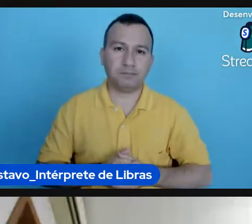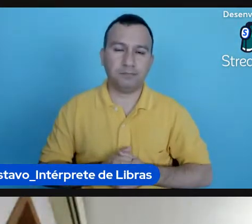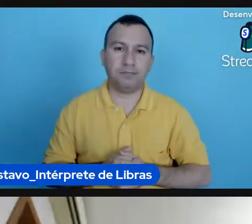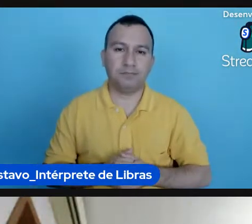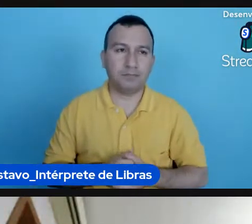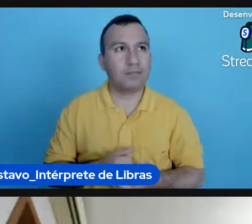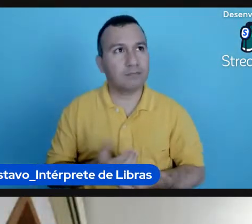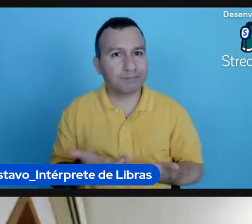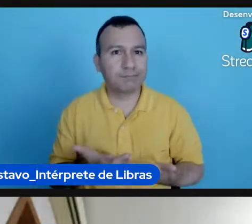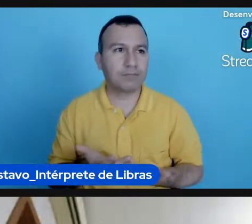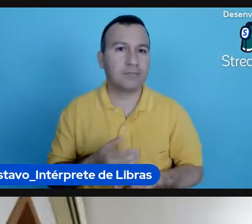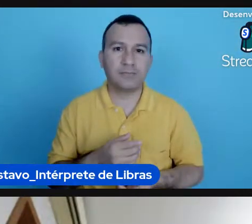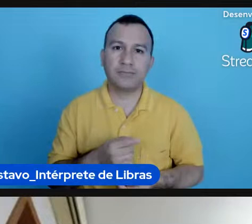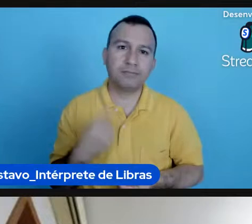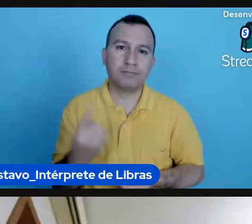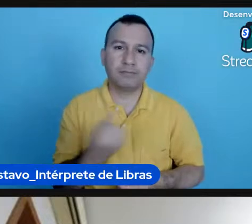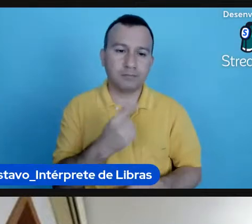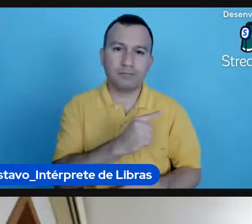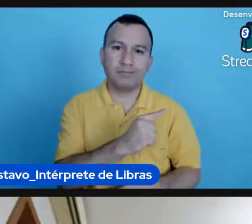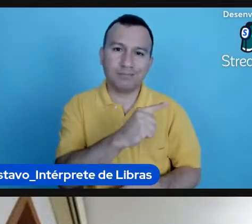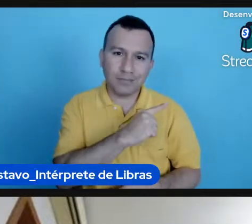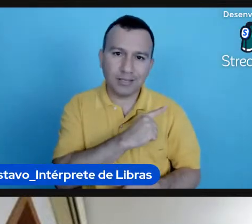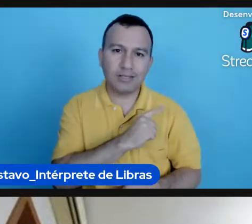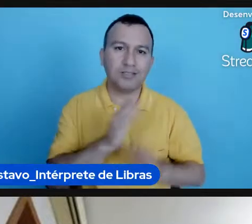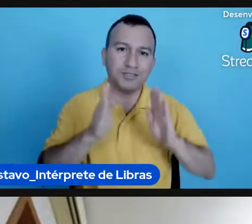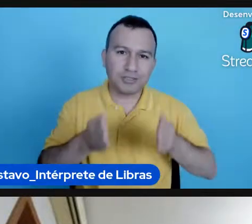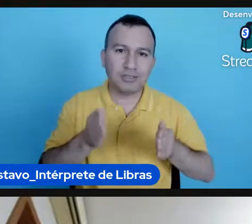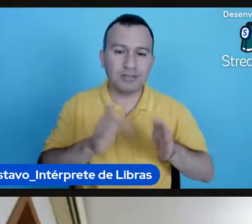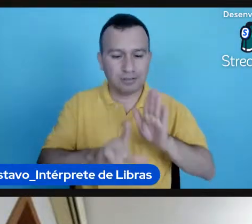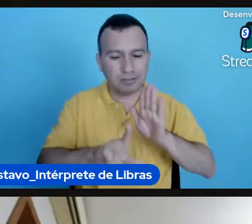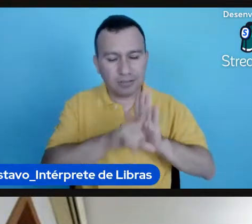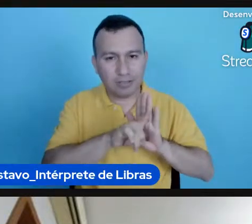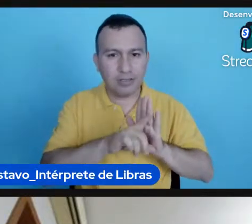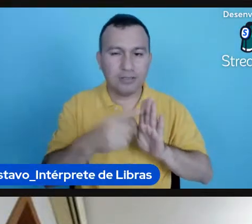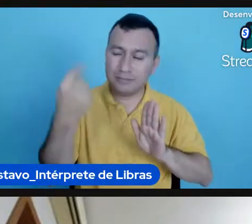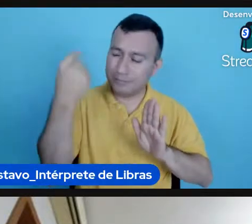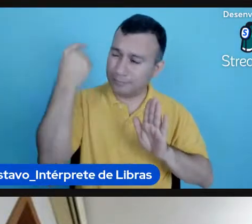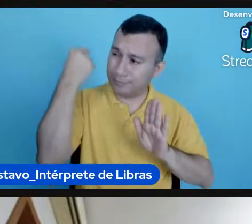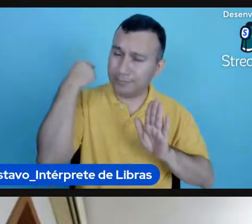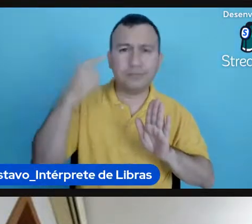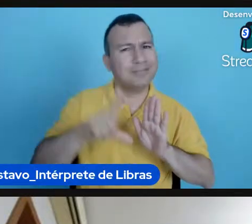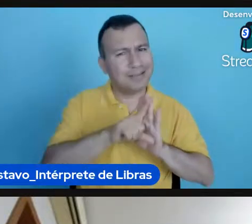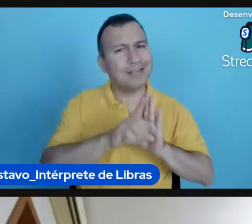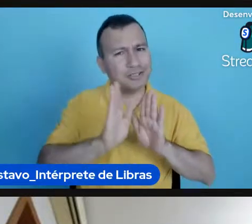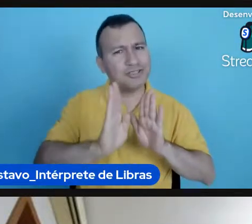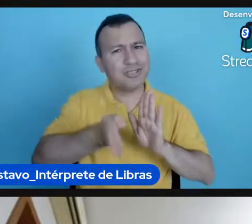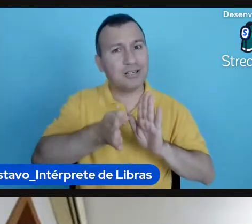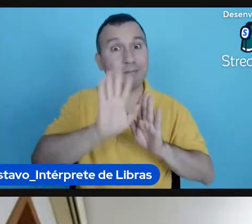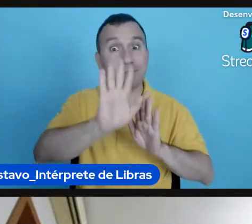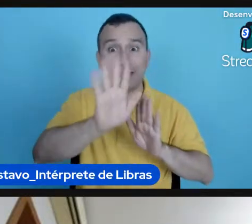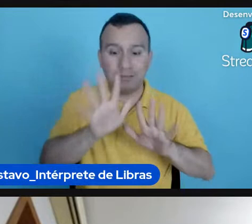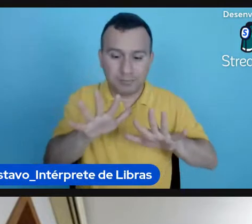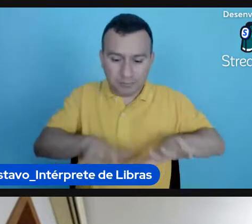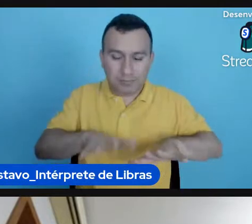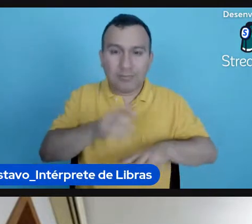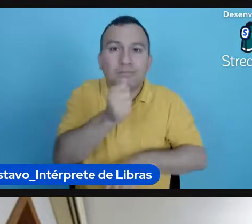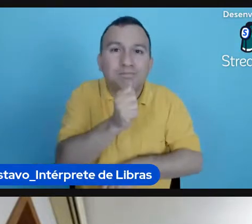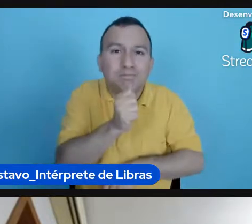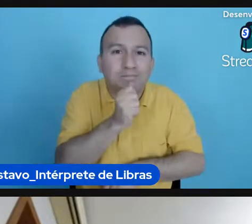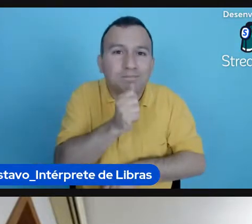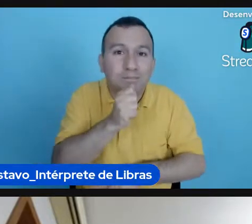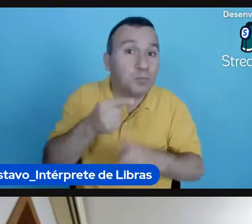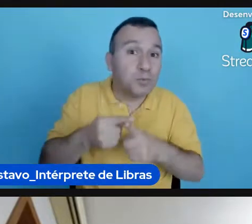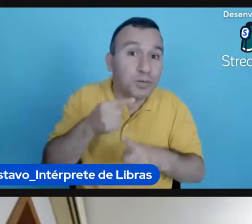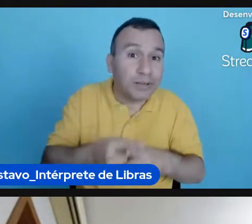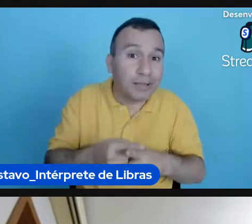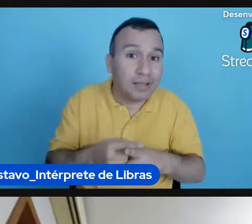já há muito tempo, a gente não se tornou inclusivo porque a gente ainda precisa de uma coisa que chama solidariedade. E